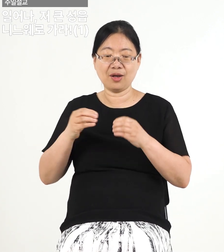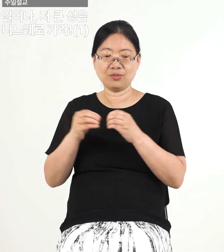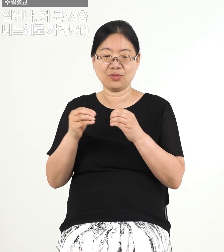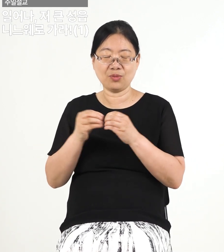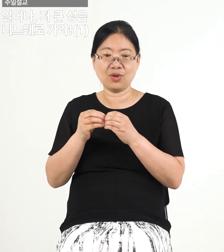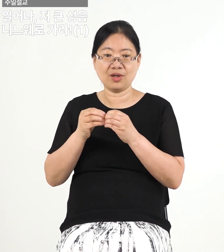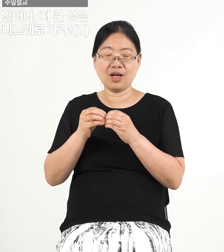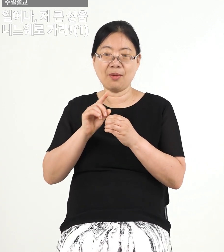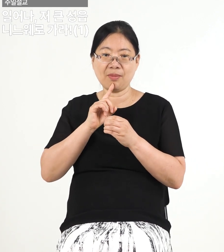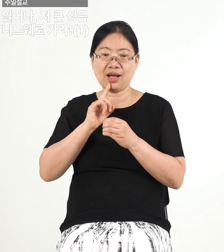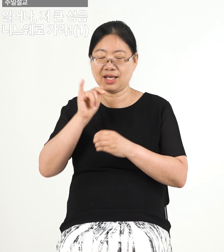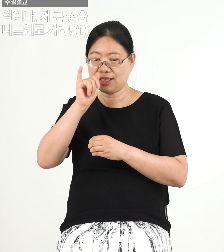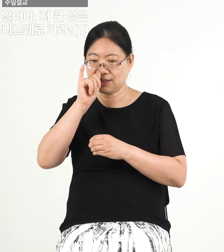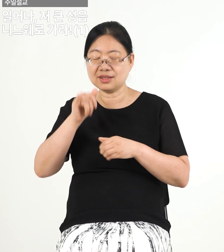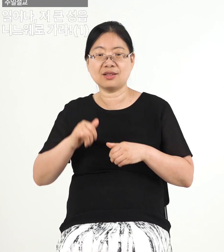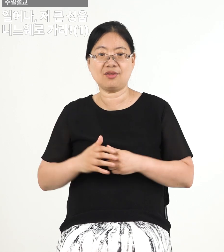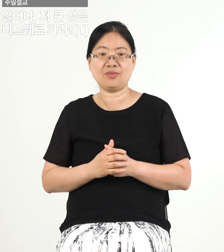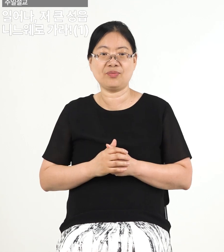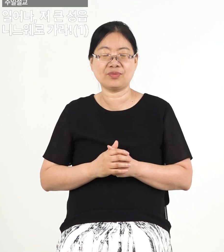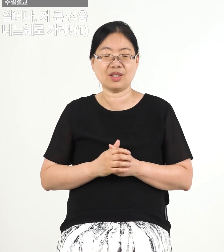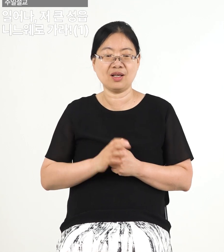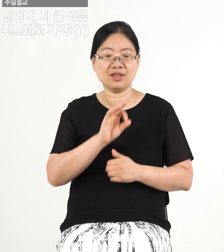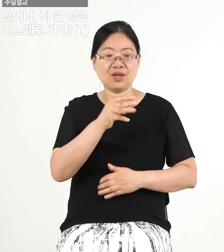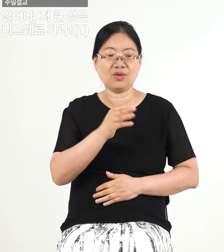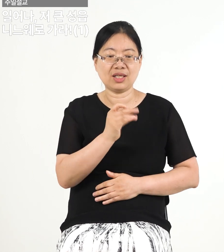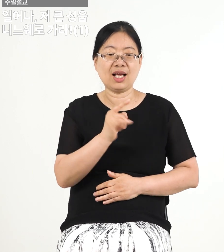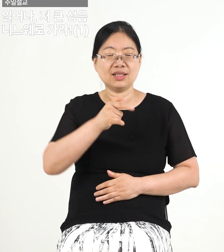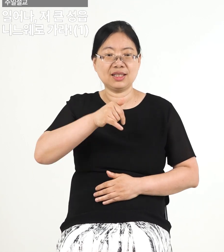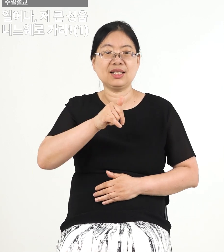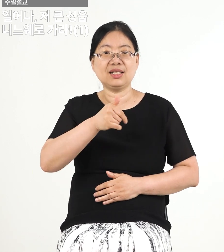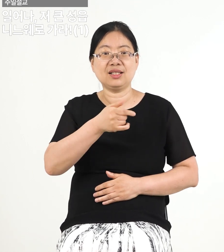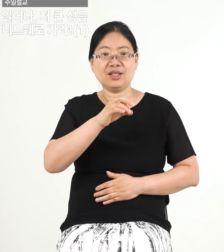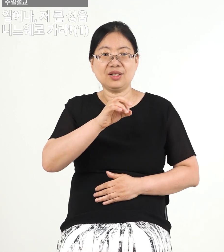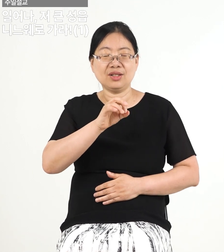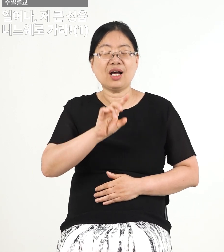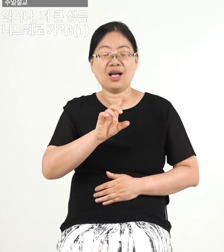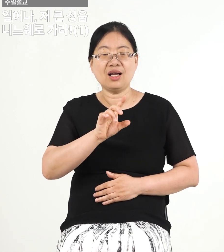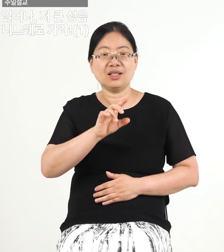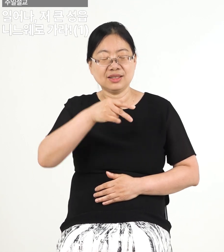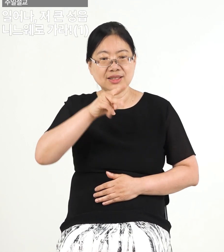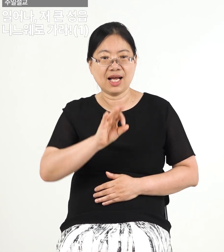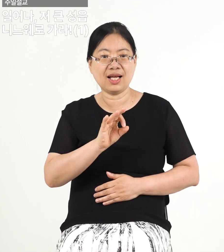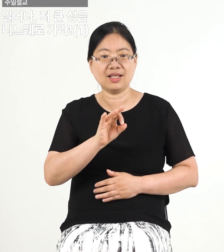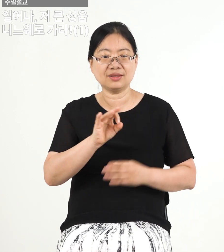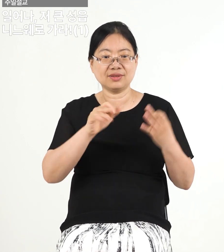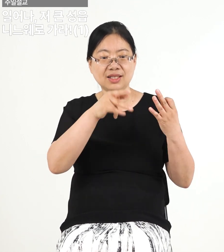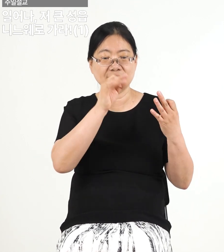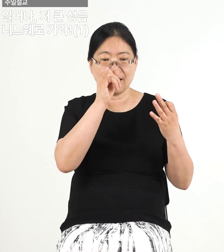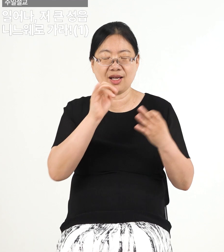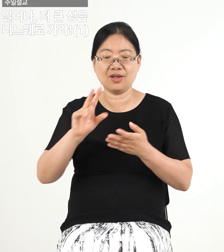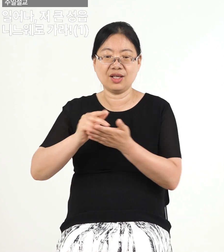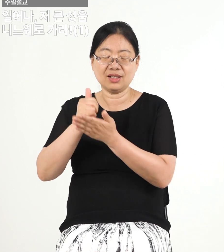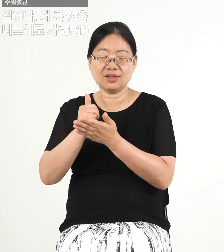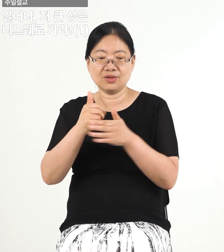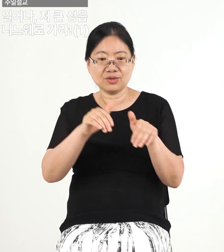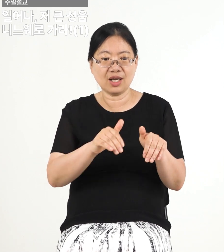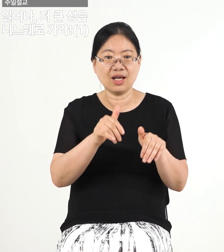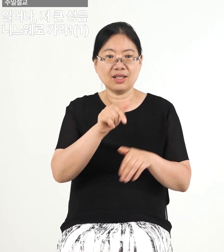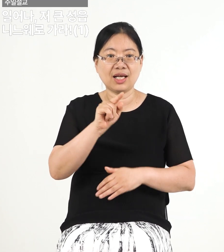열왕기하 14장인데요. 이스라엘의 하나님 여호와께서 그의 종 가드